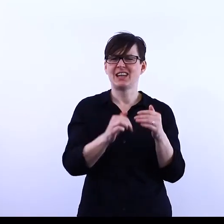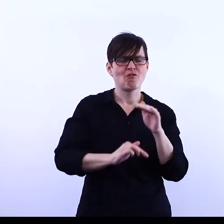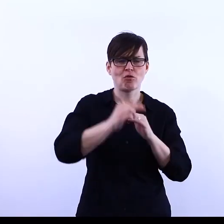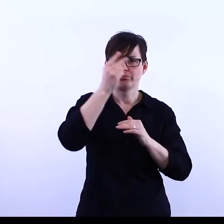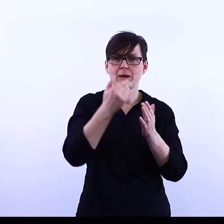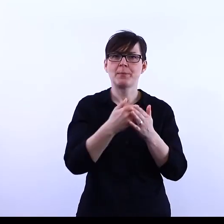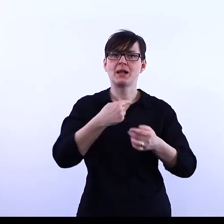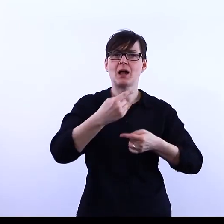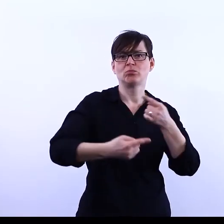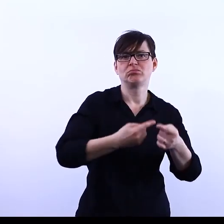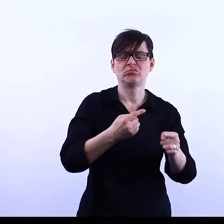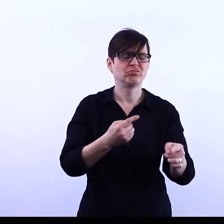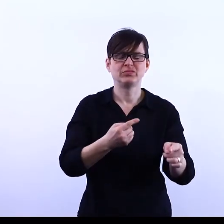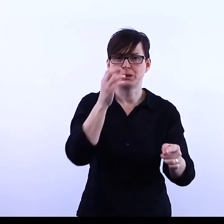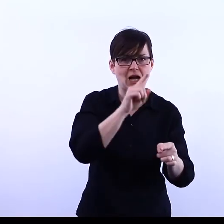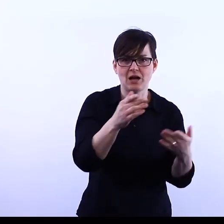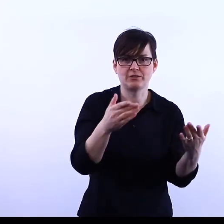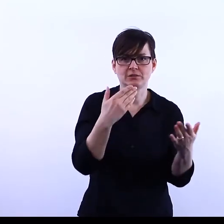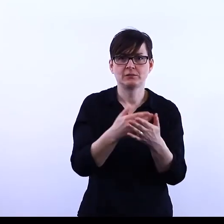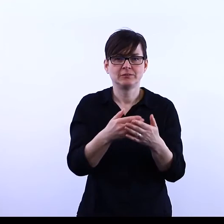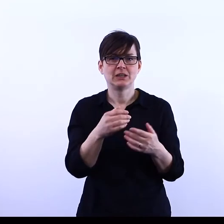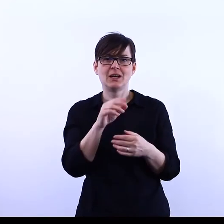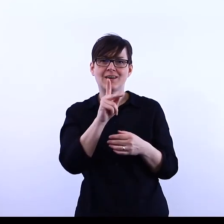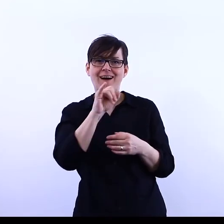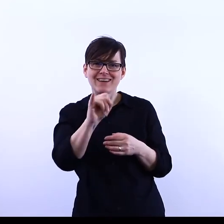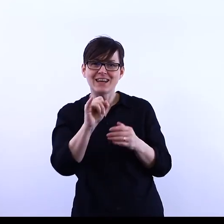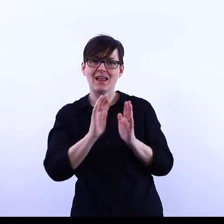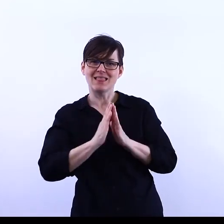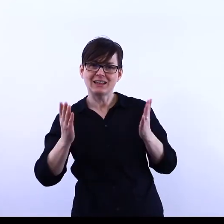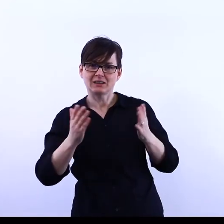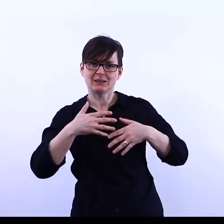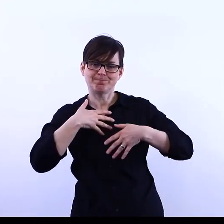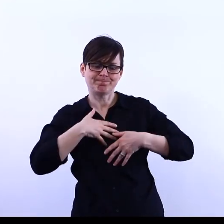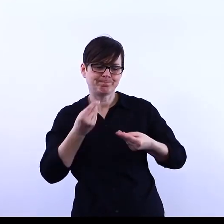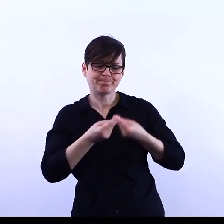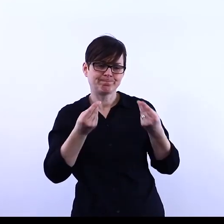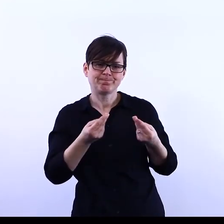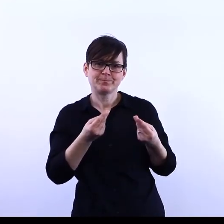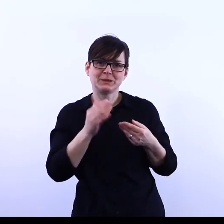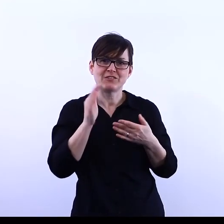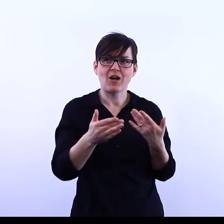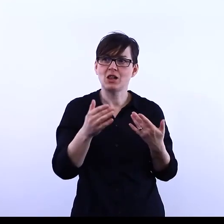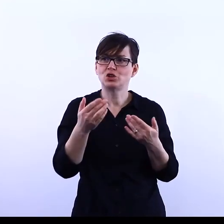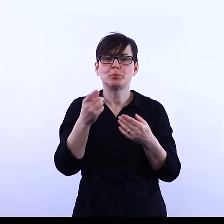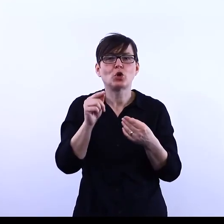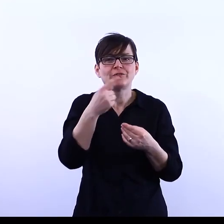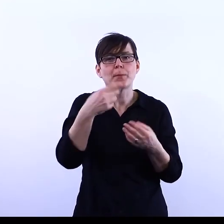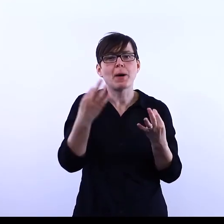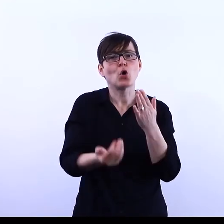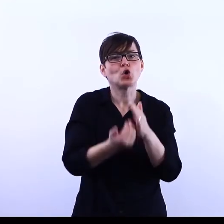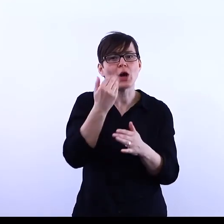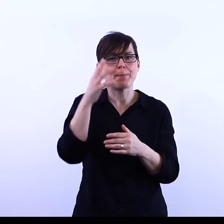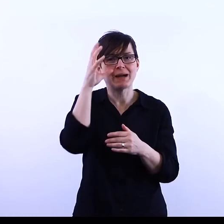es also daran, dass diese AI Literacy nicht funktioniert, weil wir die falschen Begriffe wählen? Also brauchen wir neue Begrifflichkeiten, um